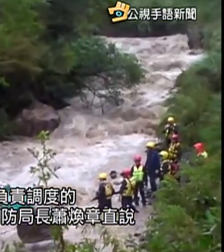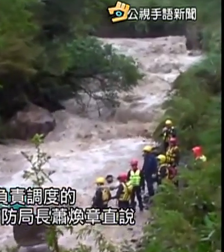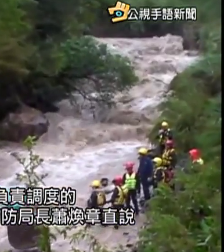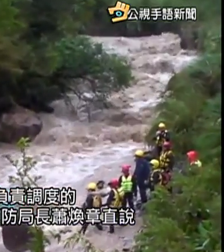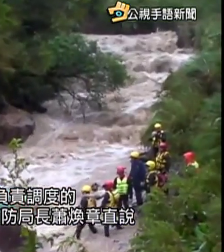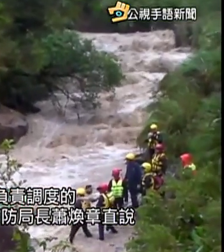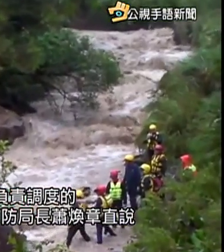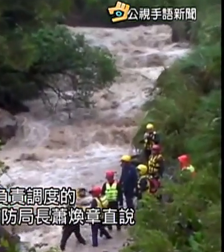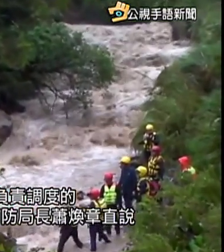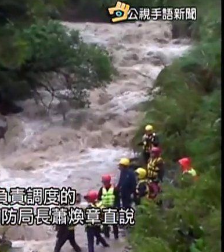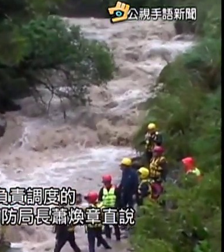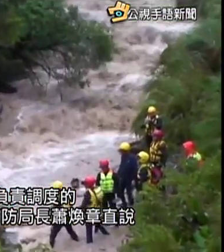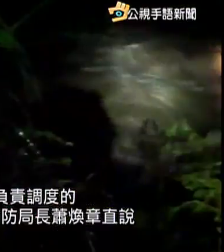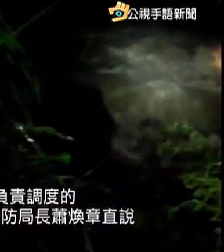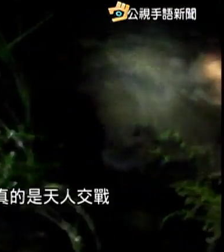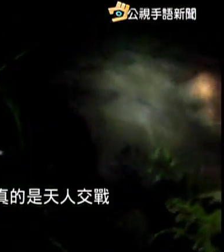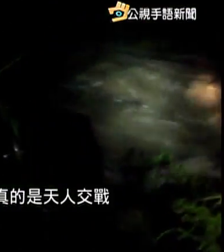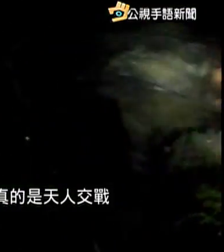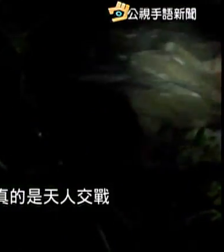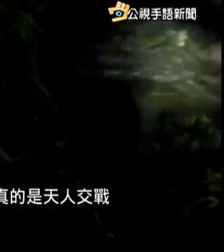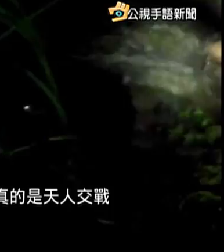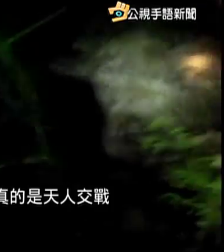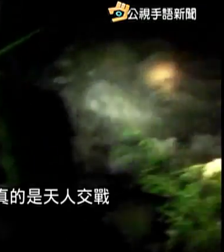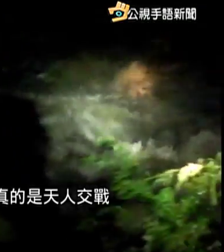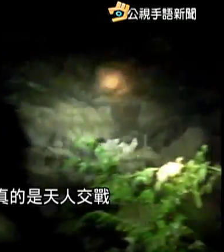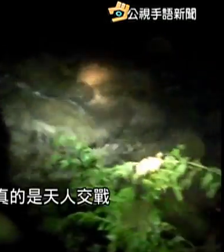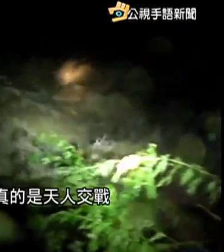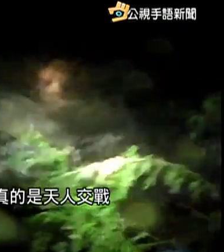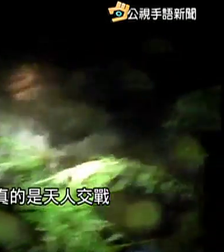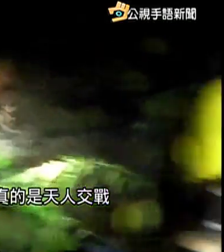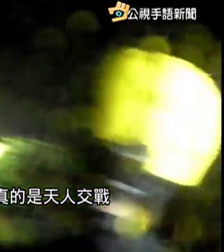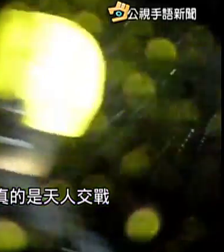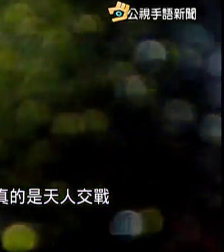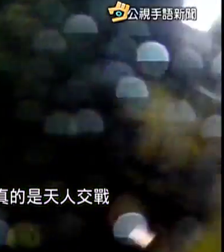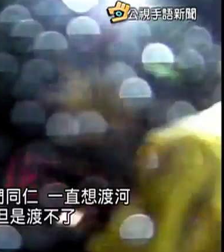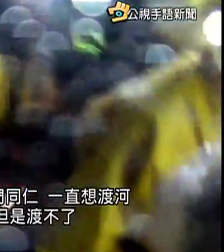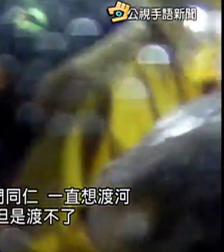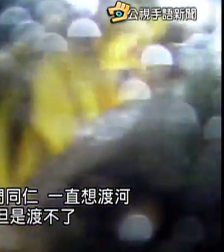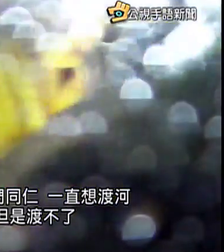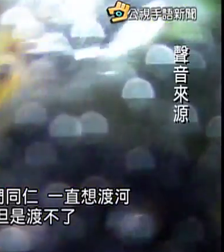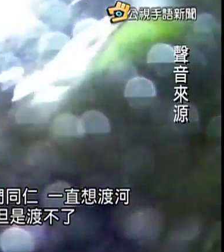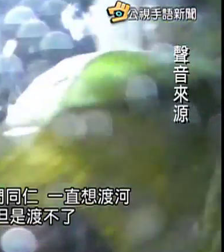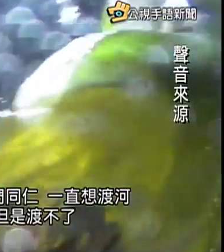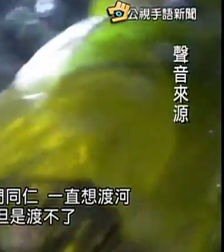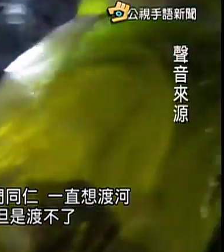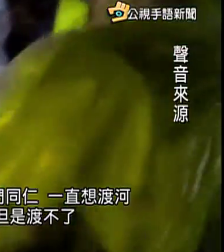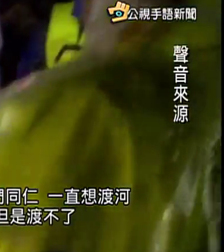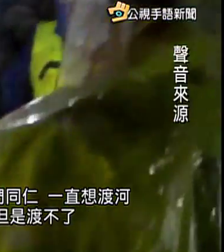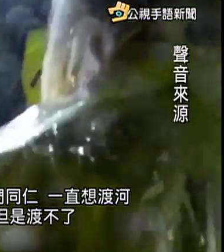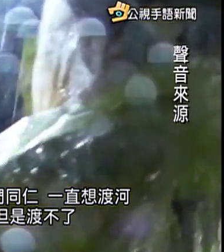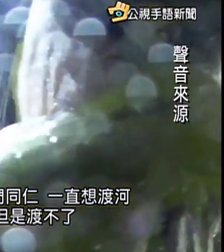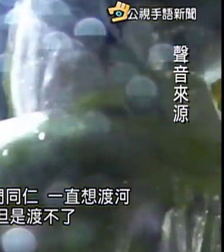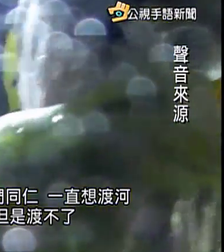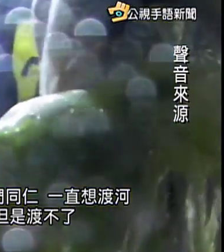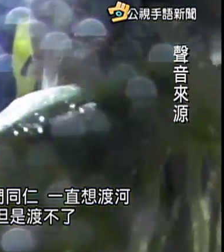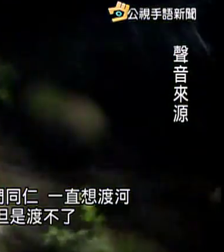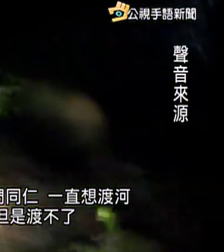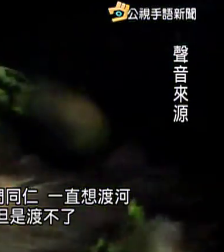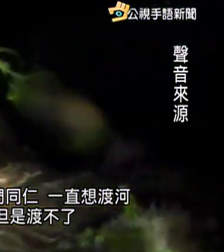萧焕章直说，心情真的是天人交战。 后来我们同仁一直想过渡河，但渡不了，因为不能